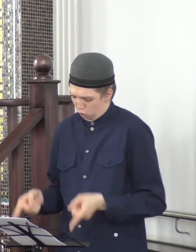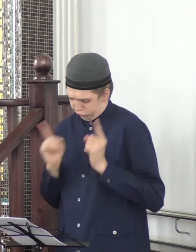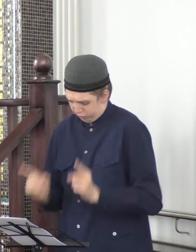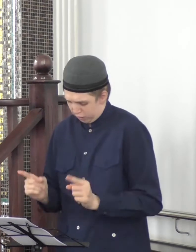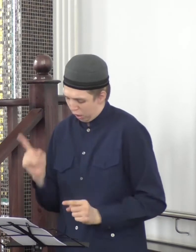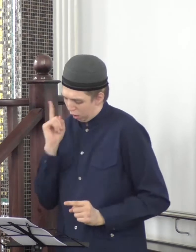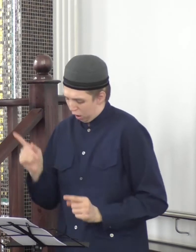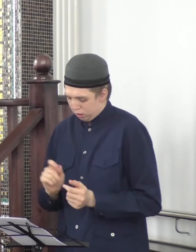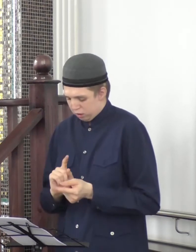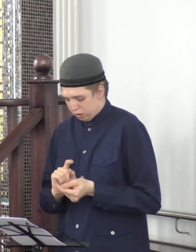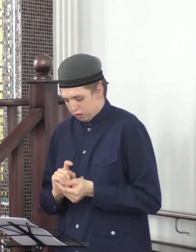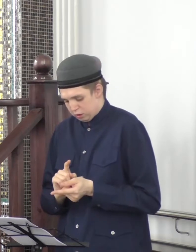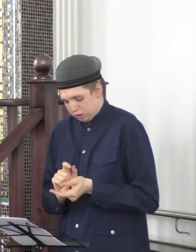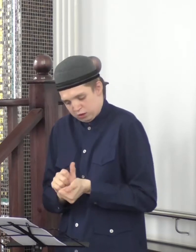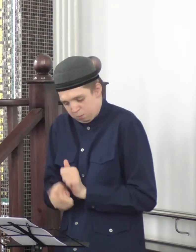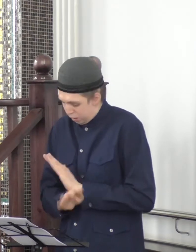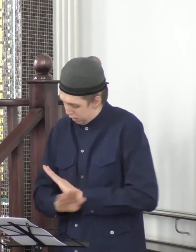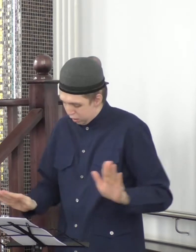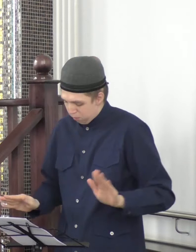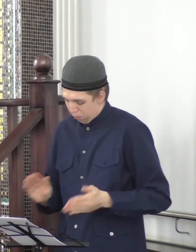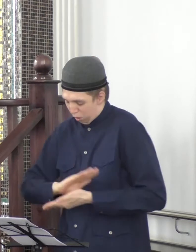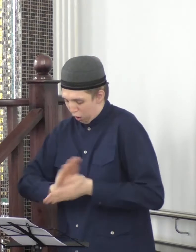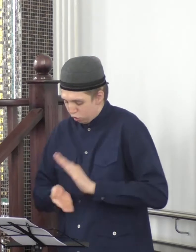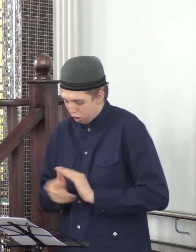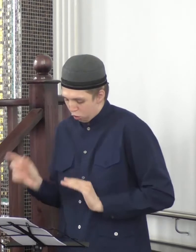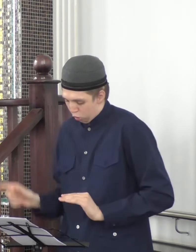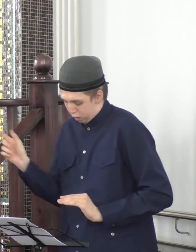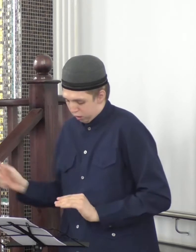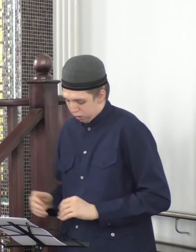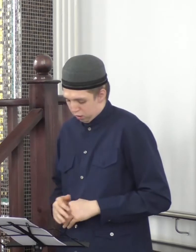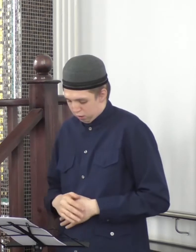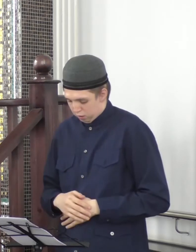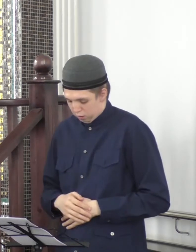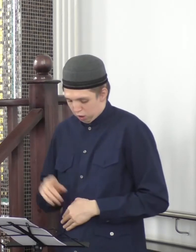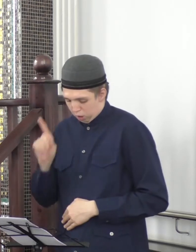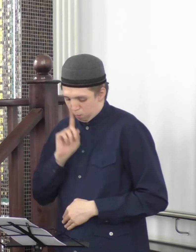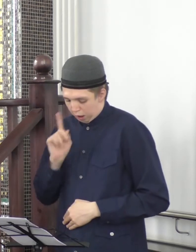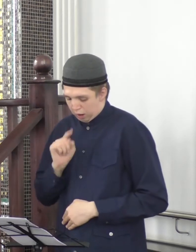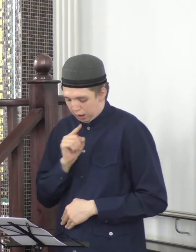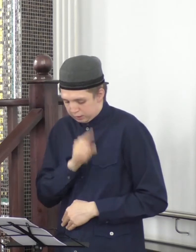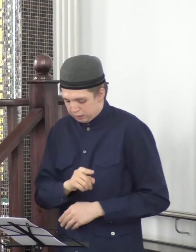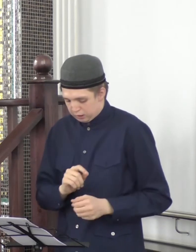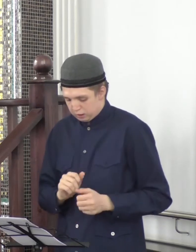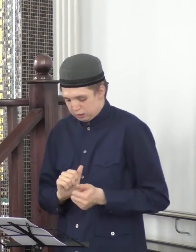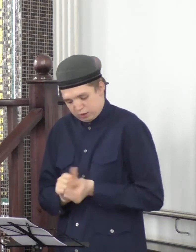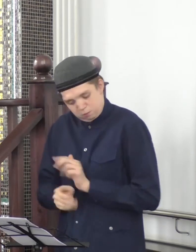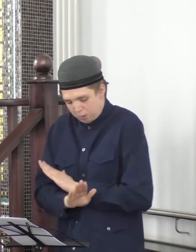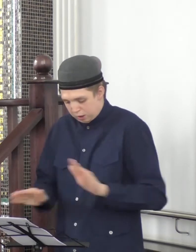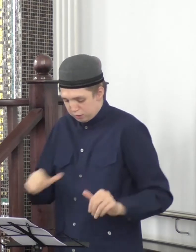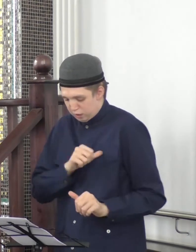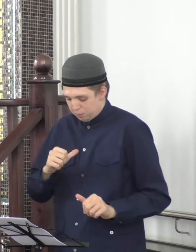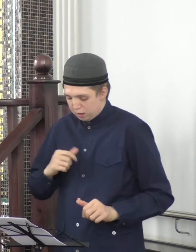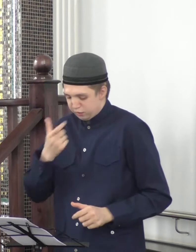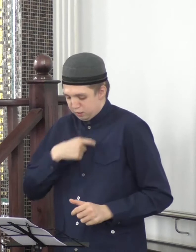деп айта: "Ва'буд раббака хатта ятакал яқин". Раббыңа ғибадат қыл хатта яқин